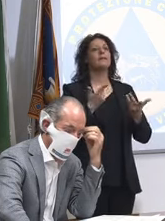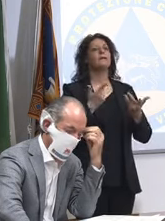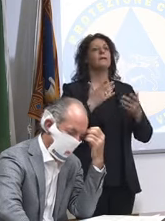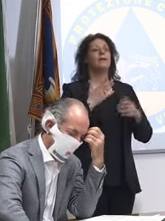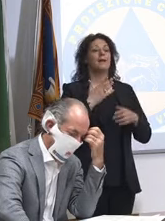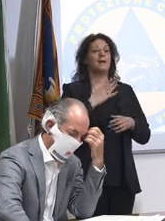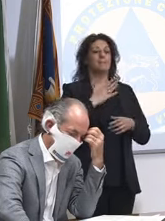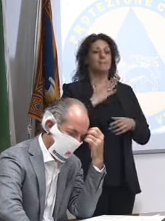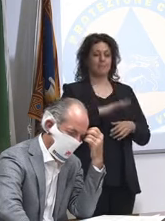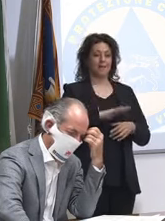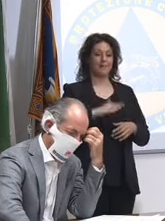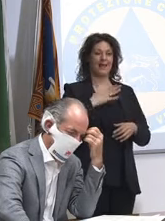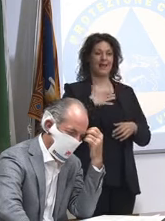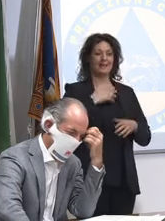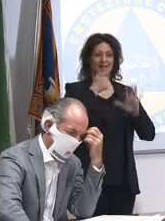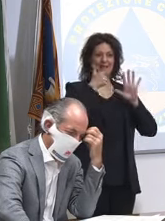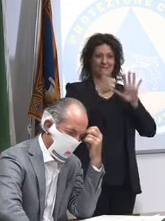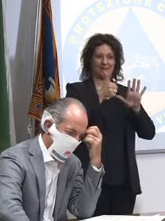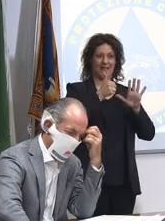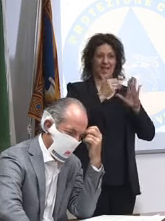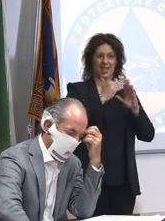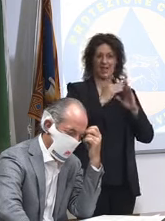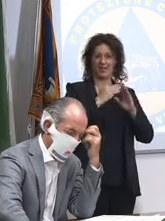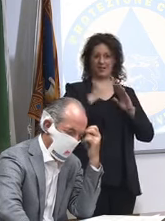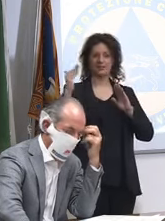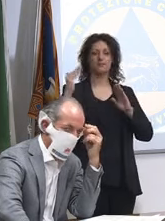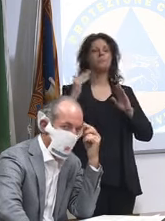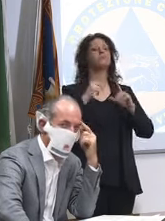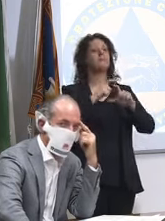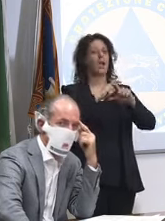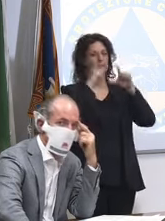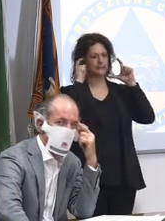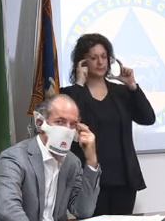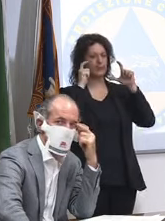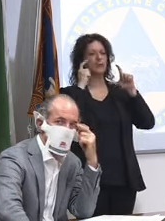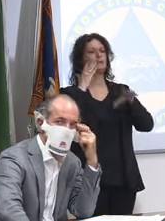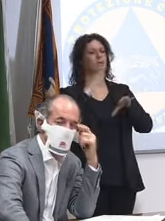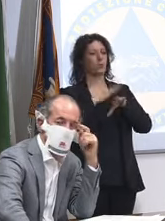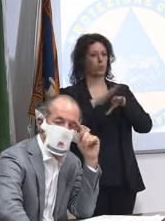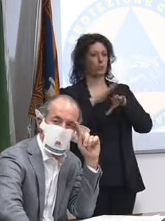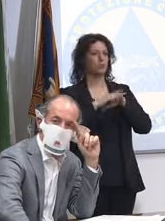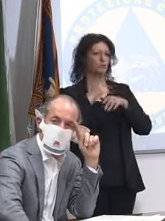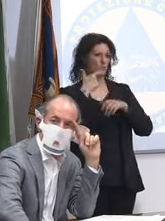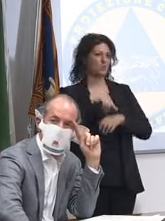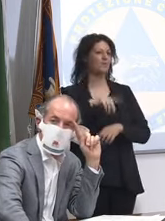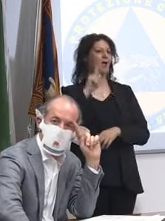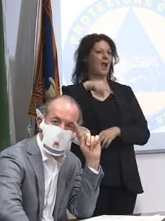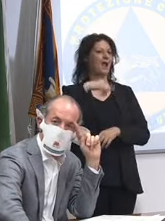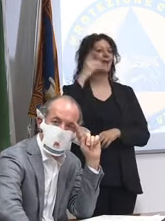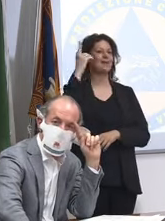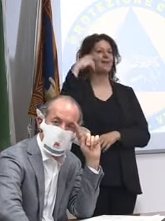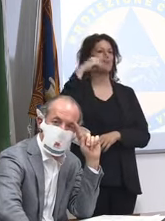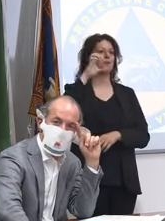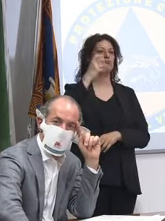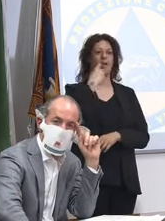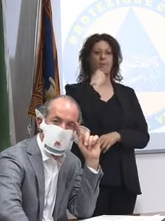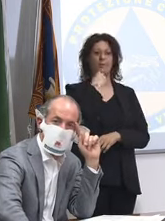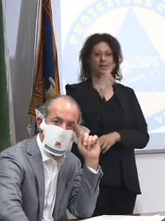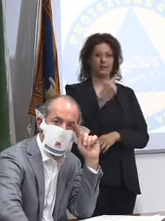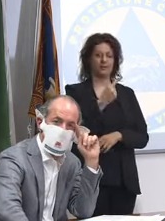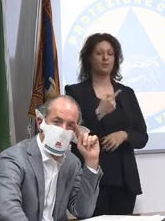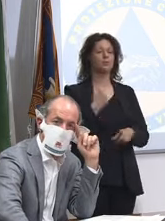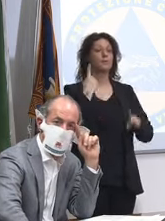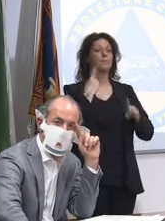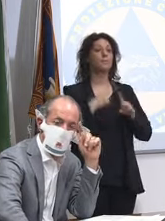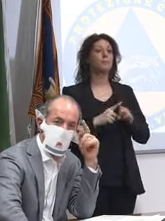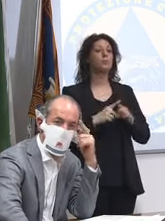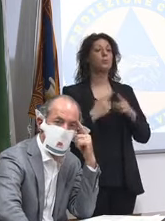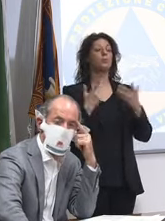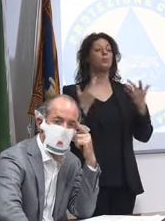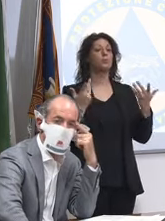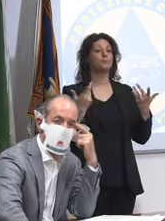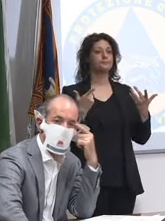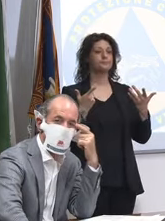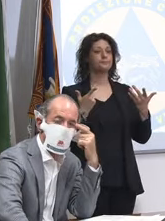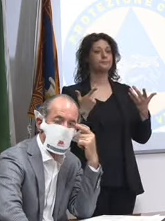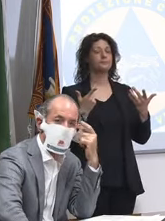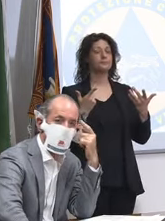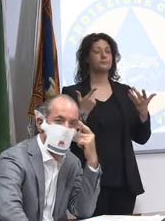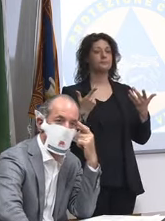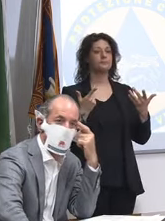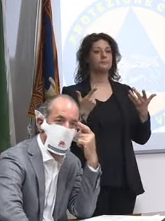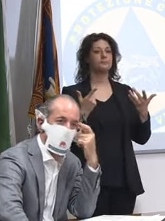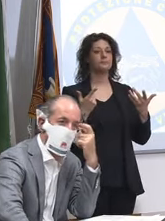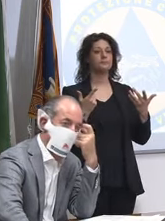6 anni, questo lo prevede anche il DPCM, e spazi separati per tutti quelli che sono